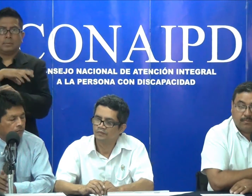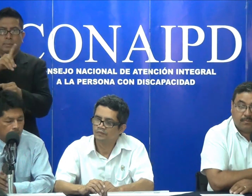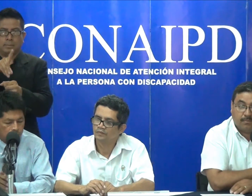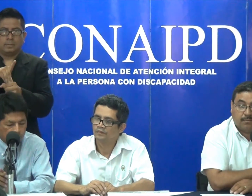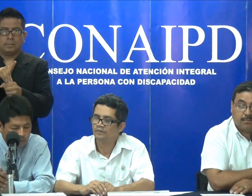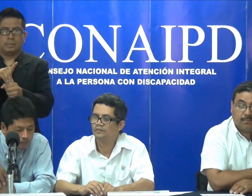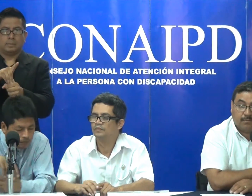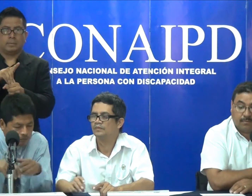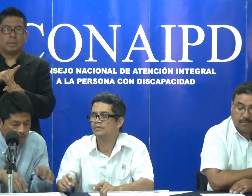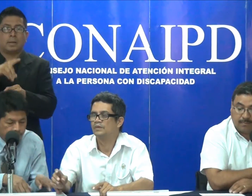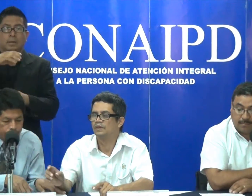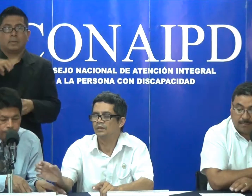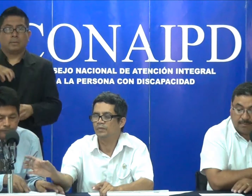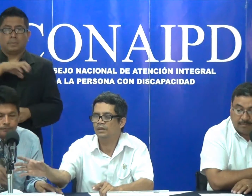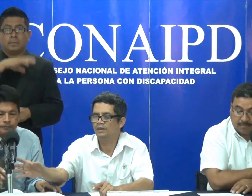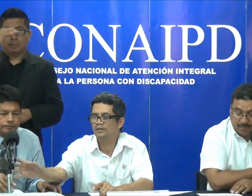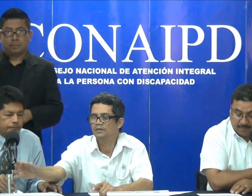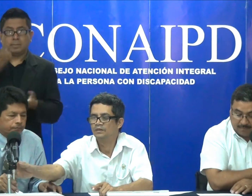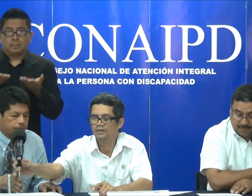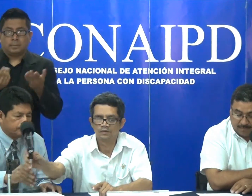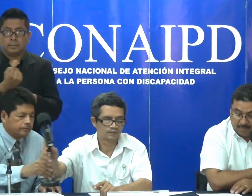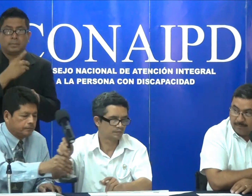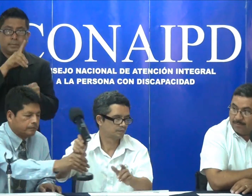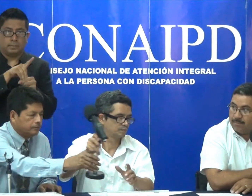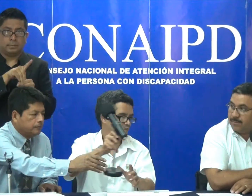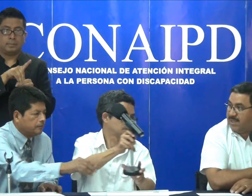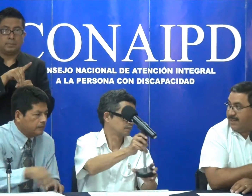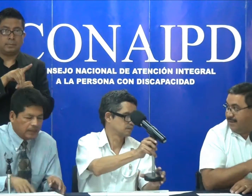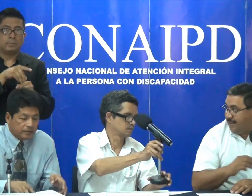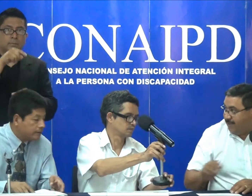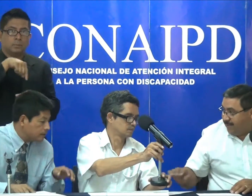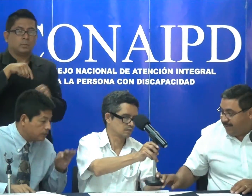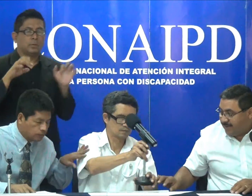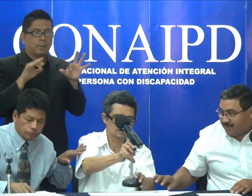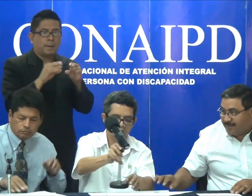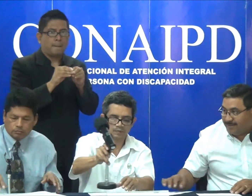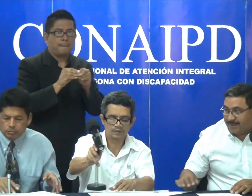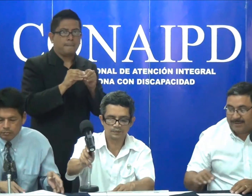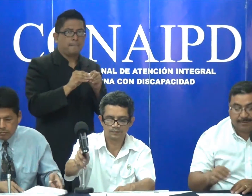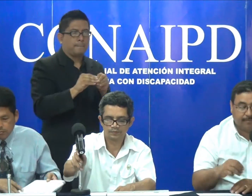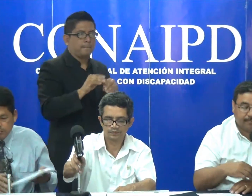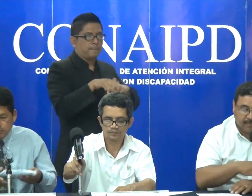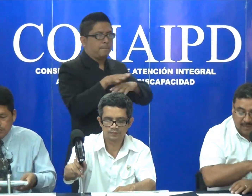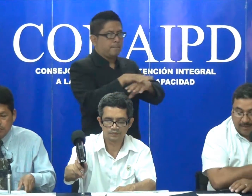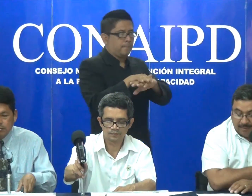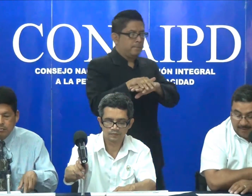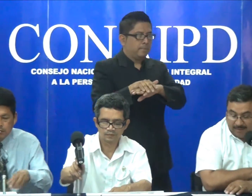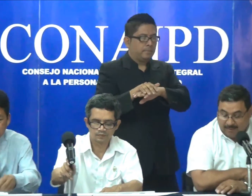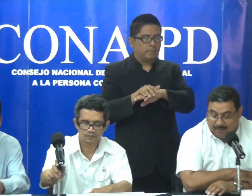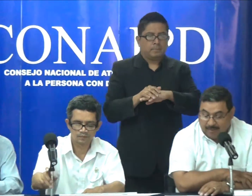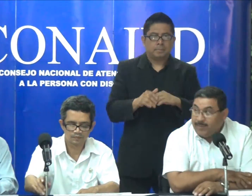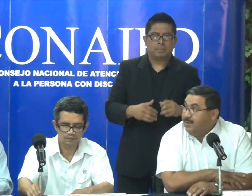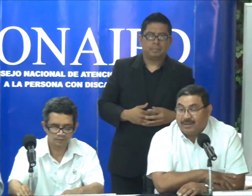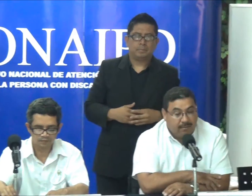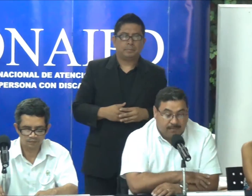el Consejo Nacional de Atención Integral a la Persona con Discapacidad, están este día reunidos haciendo el llamado.